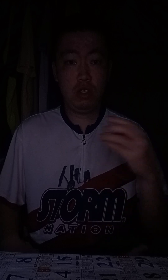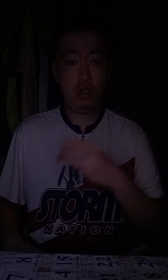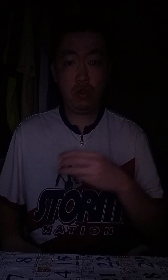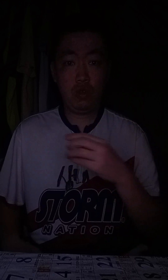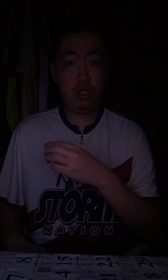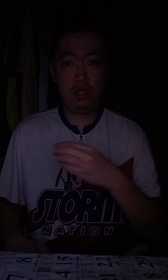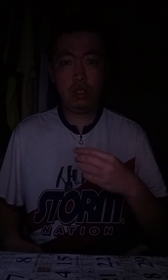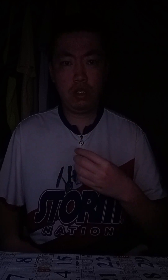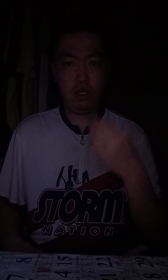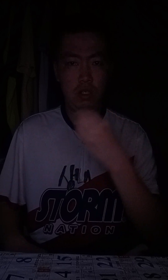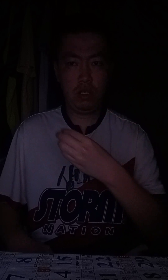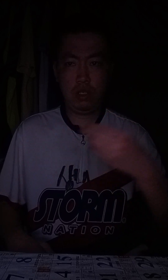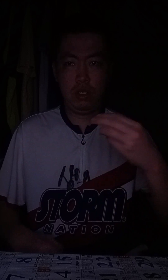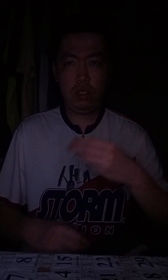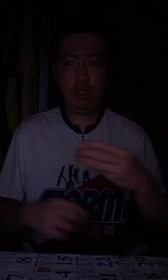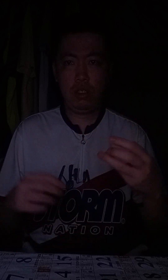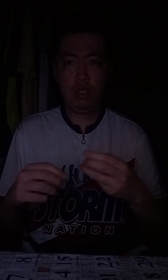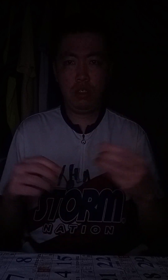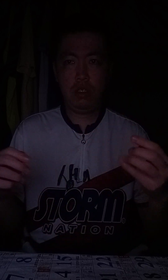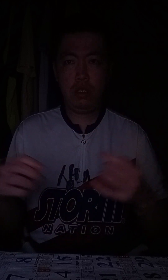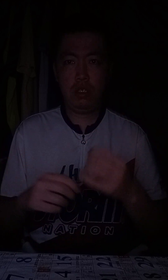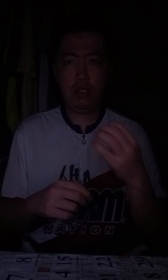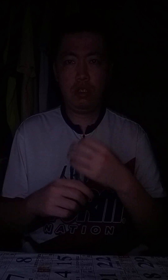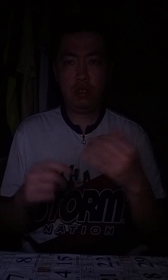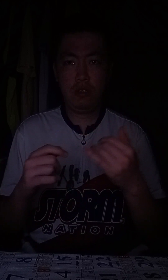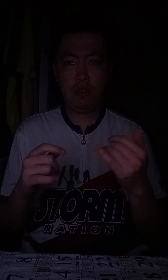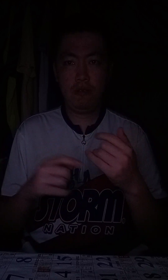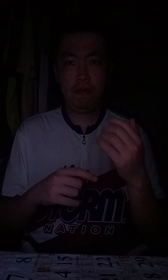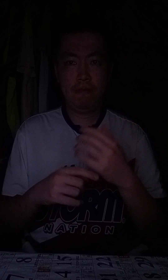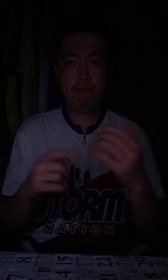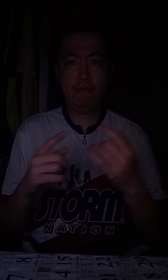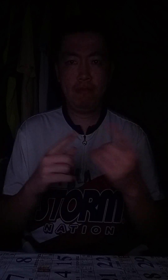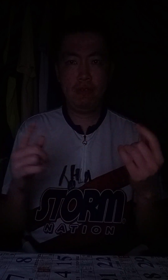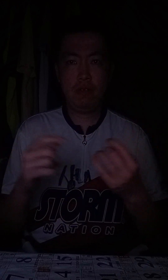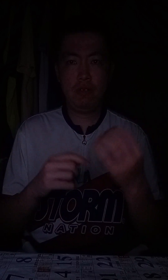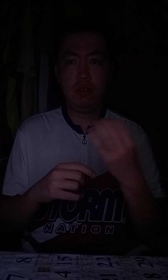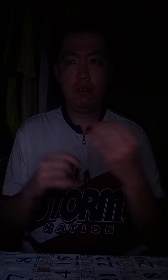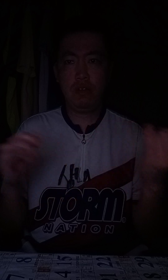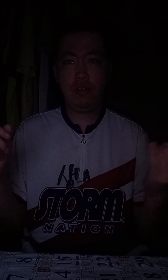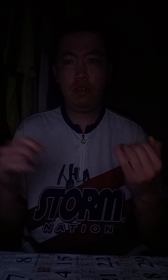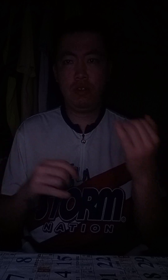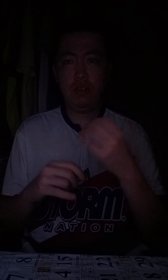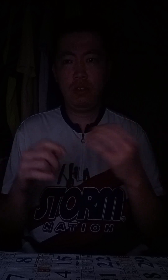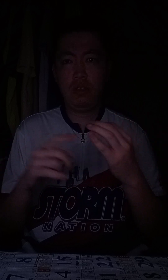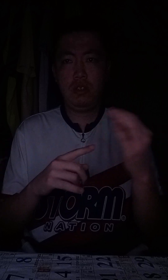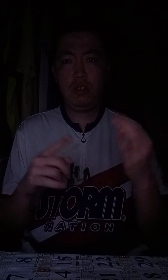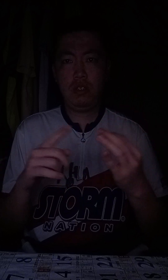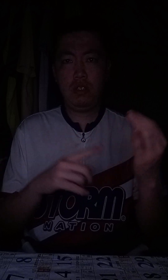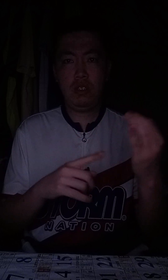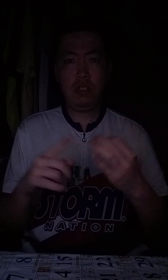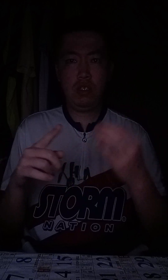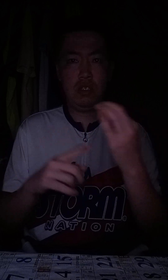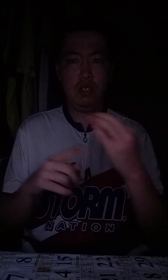가스기술공사는 수소 제조업체에 일임했다는 입장이고 관계기관인 충주시는 원인 규명이 나오지 않아 지켜보는